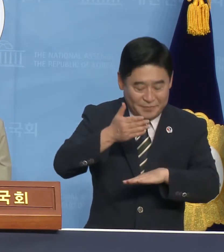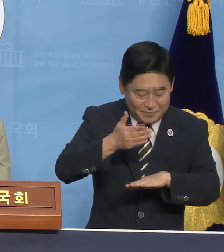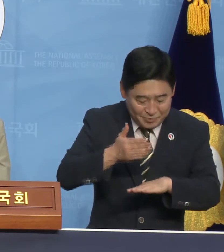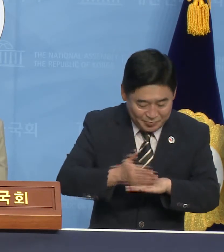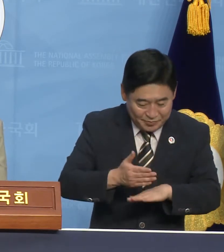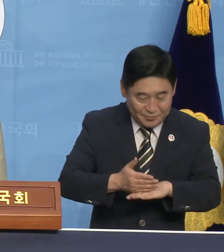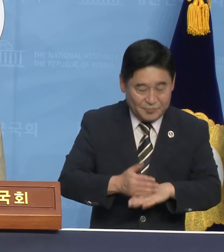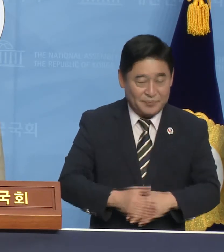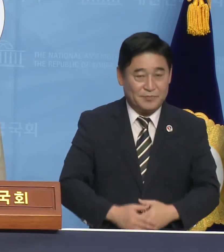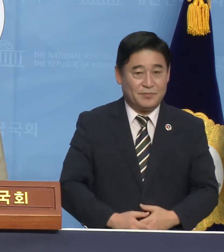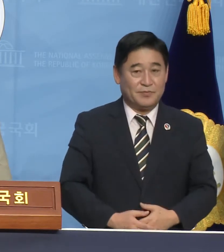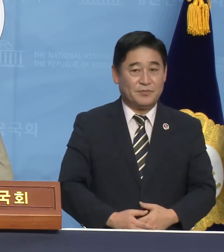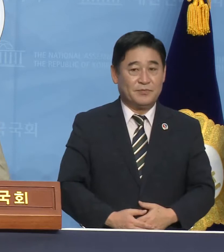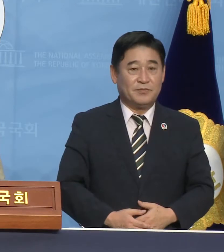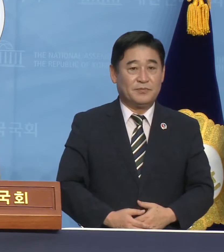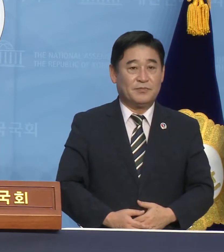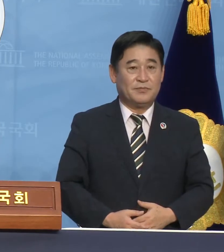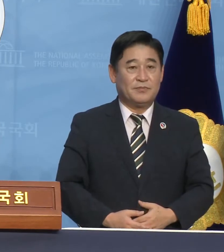감사합니다.